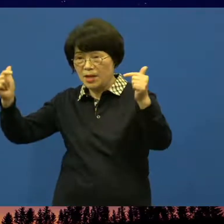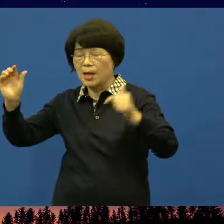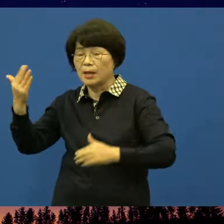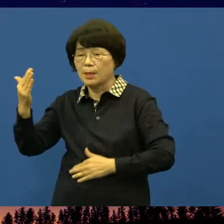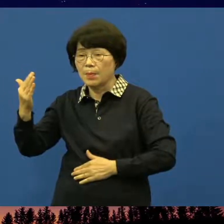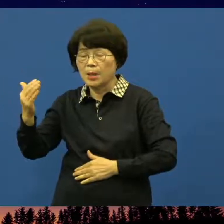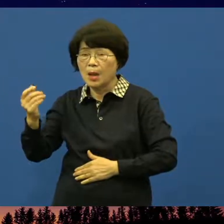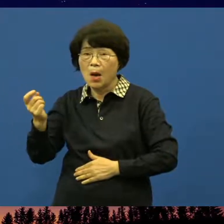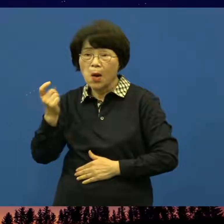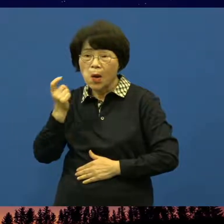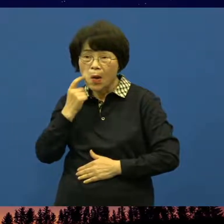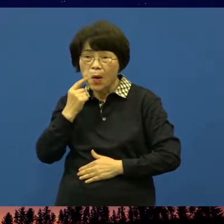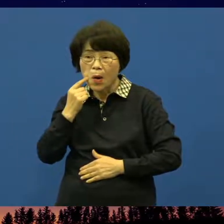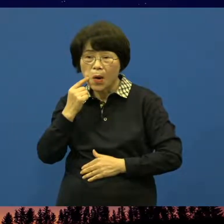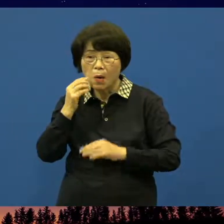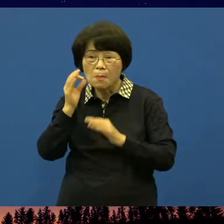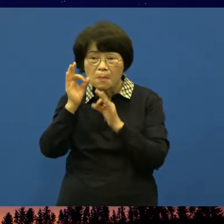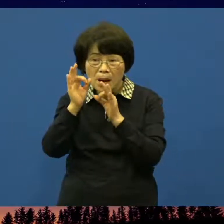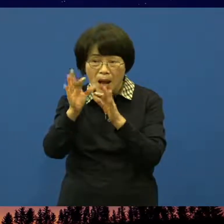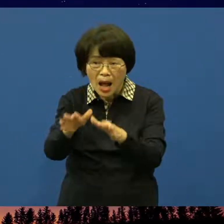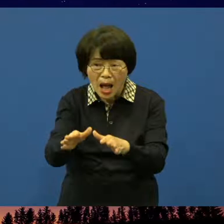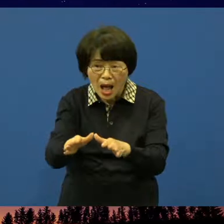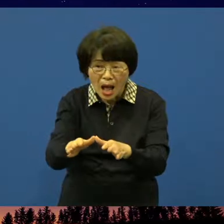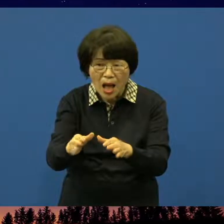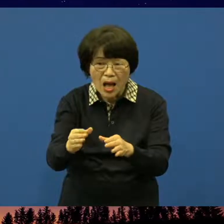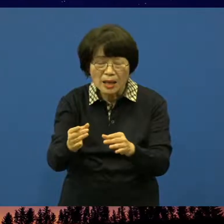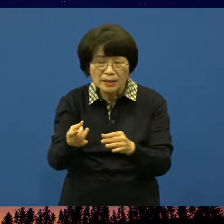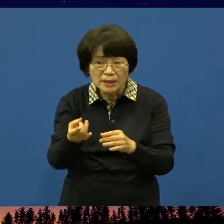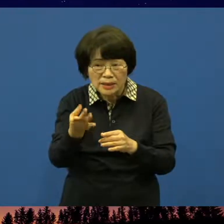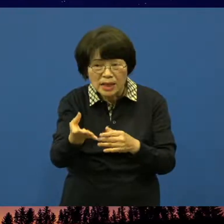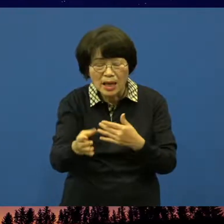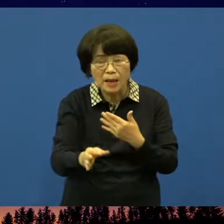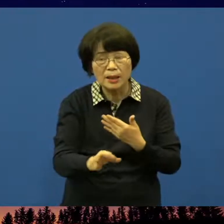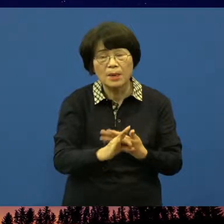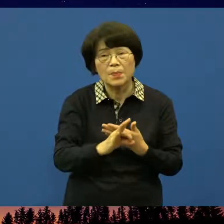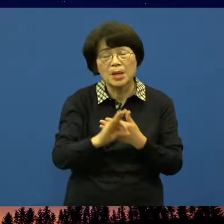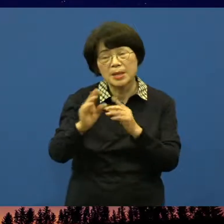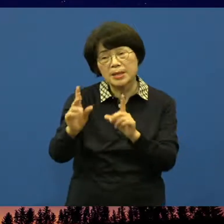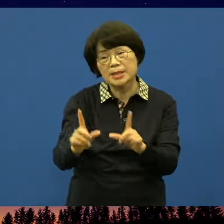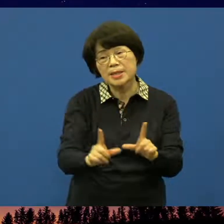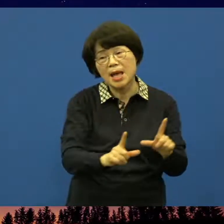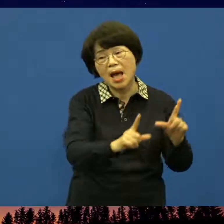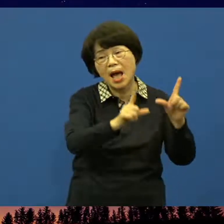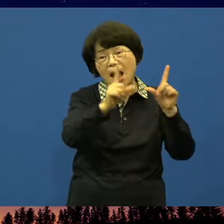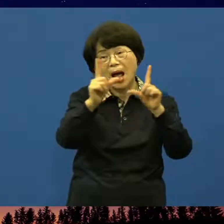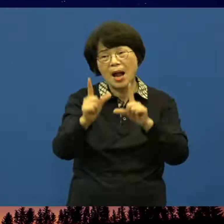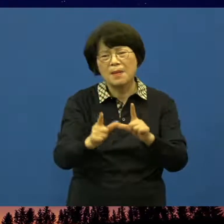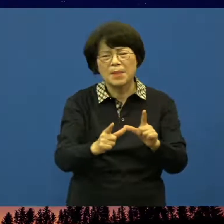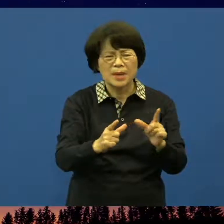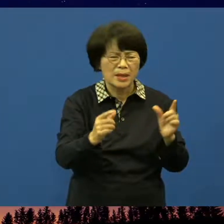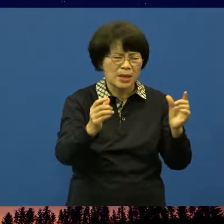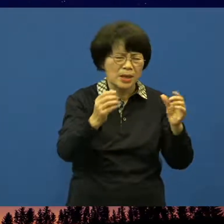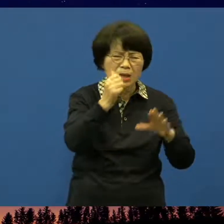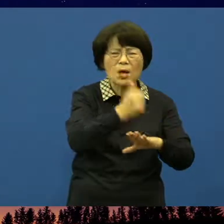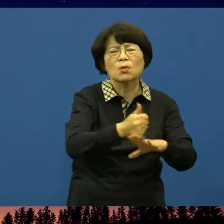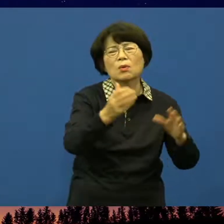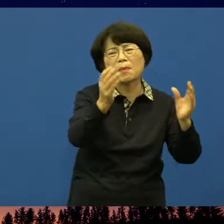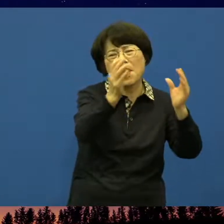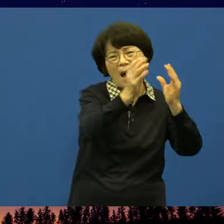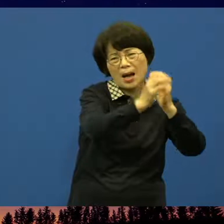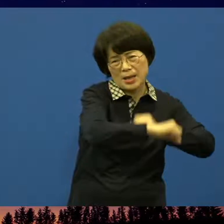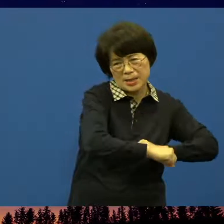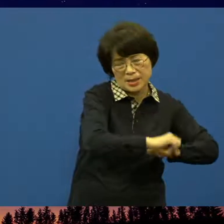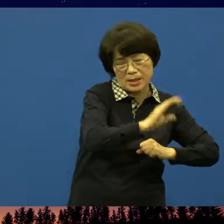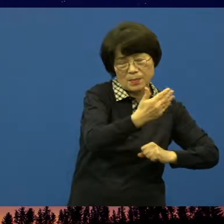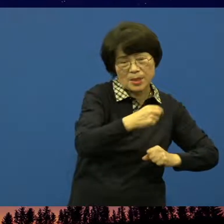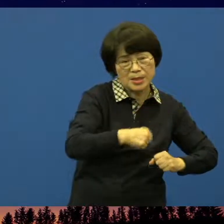여러분, 거짓말을 계속하고 살아보세요. 거짓말을 계속해보세요. 삶이 다 망가지는 거예요. 그 인생이.